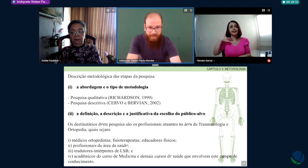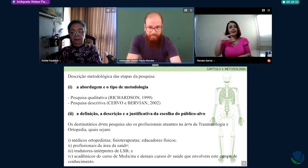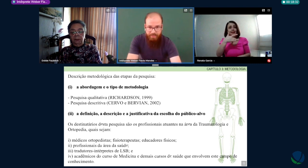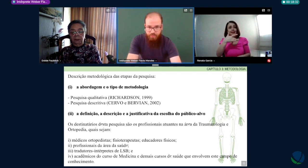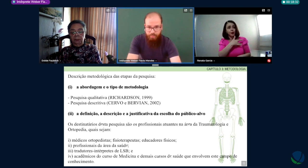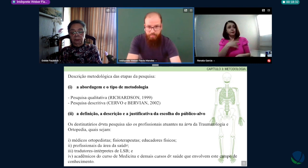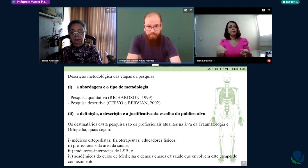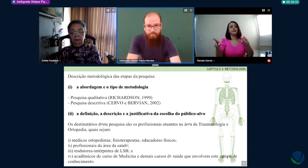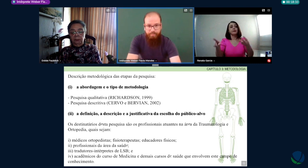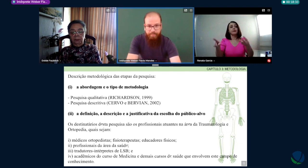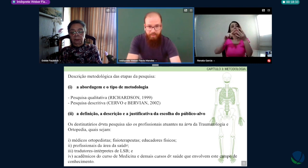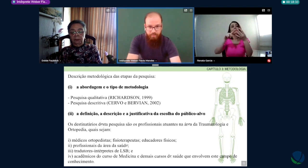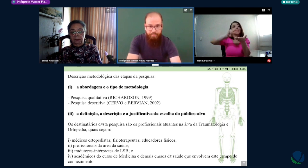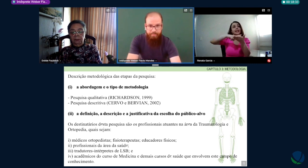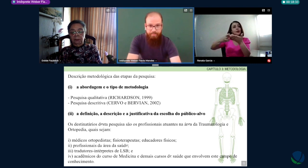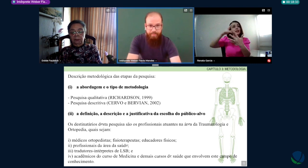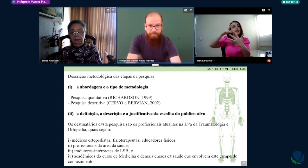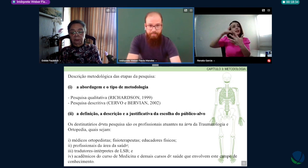O trabalho passou